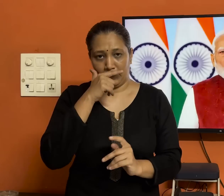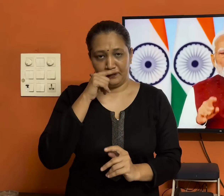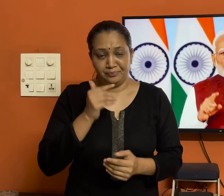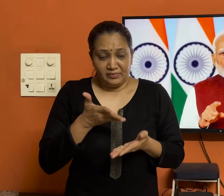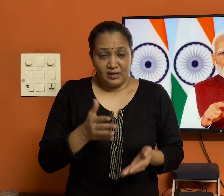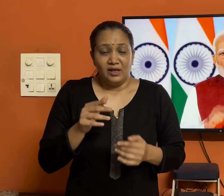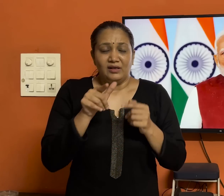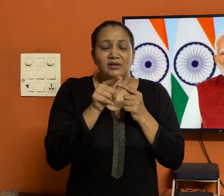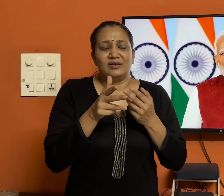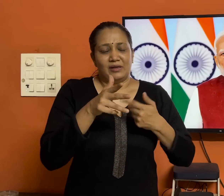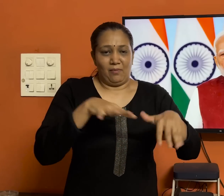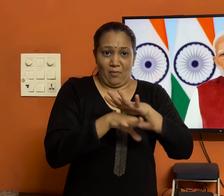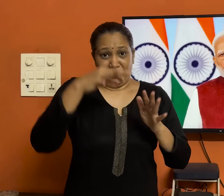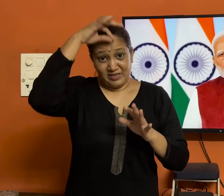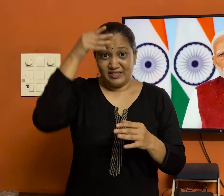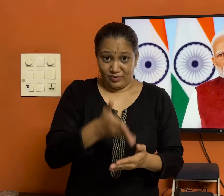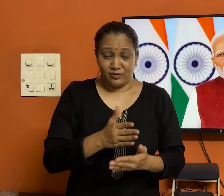इस ऑपरेशन के दौरान